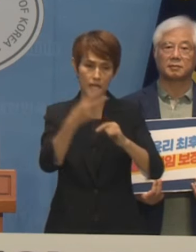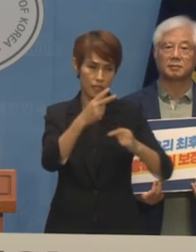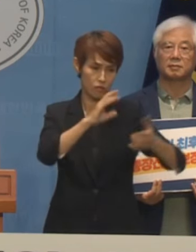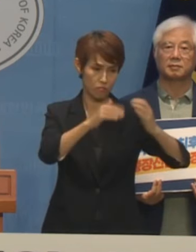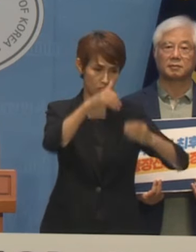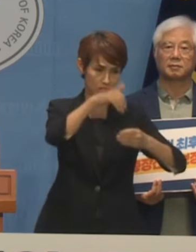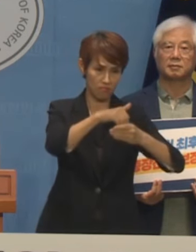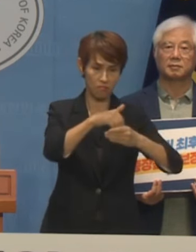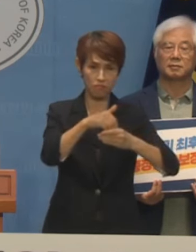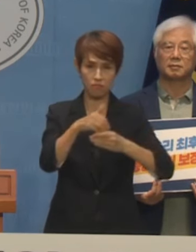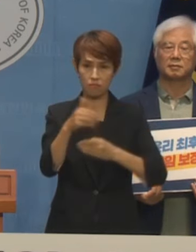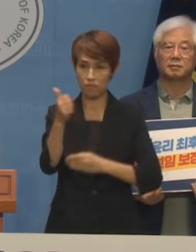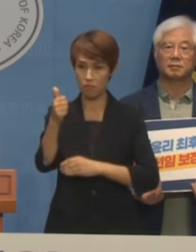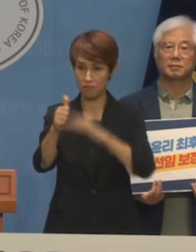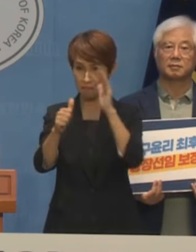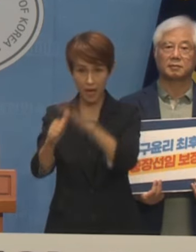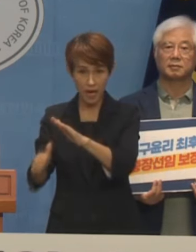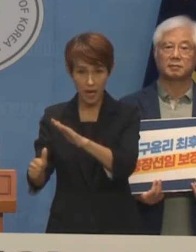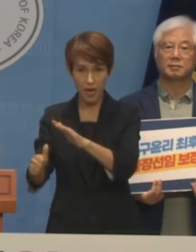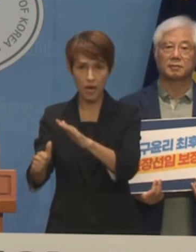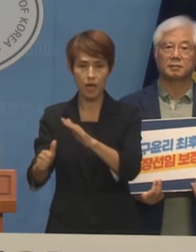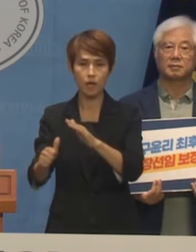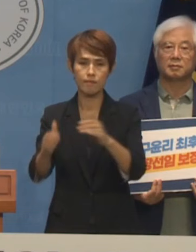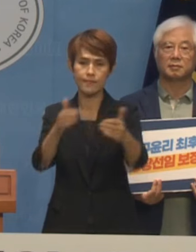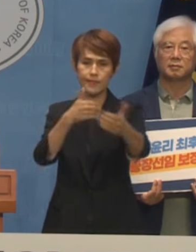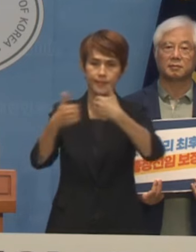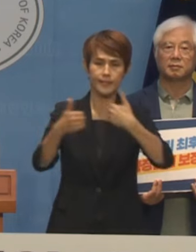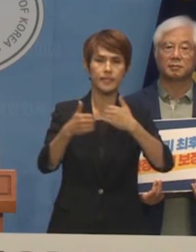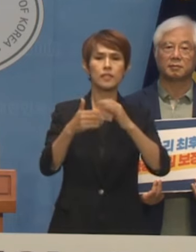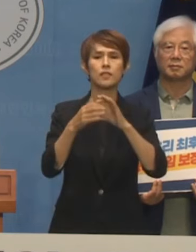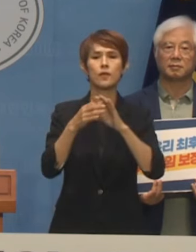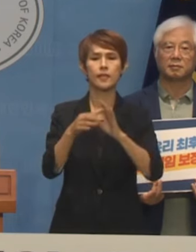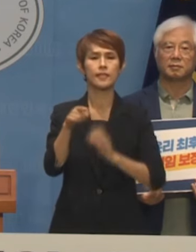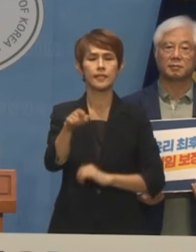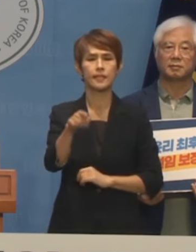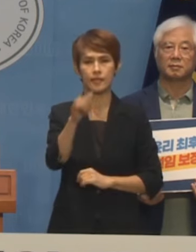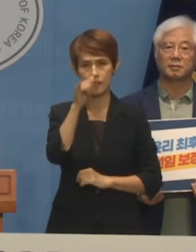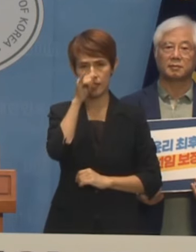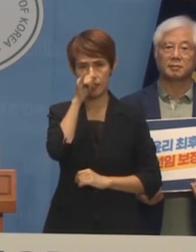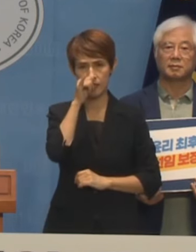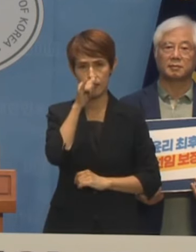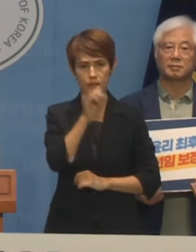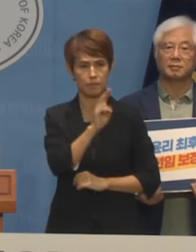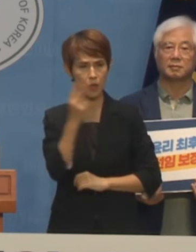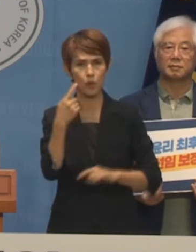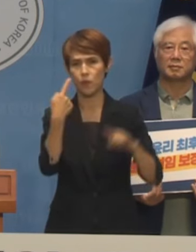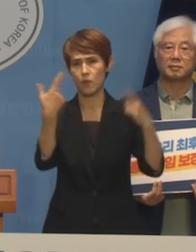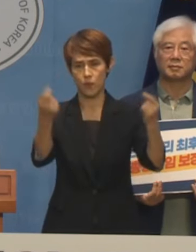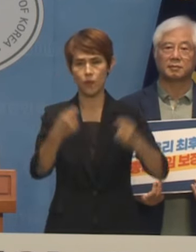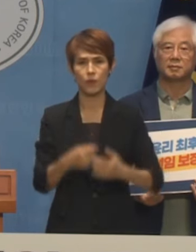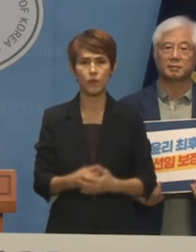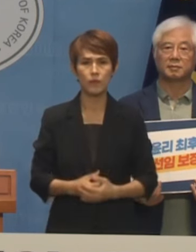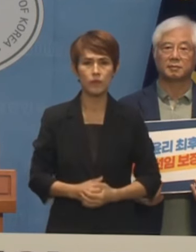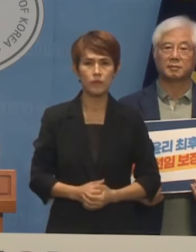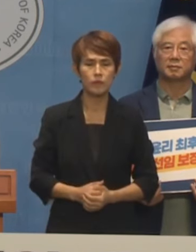부결시킨다면 이는 명백히 외부 개입에 의한 의사결정 범벅으로 해석될 수밖에 없습니다.